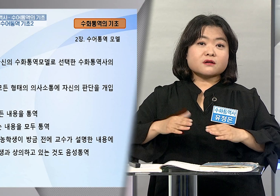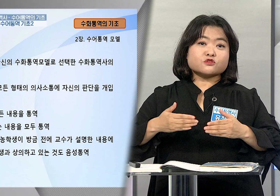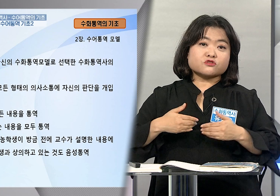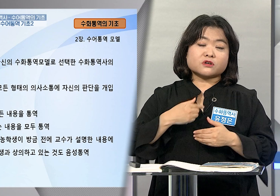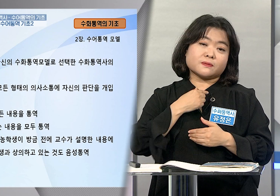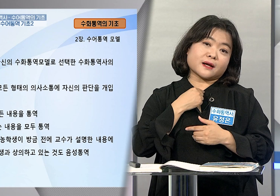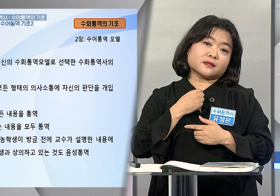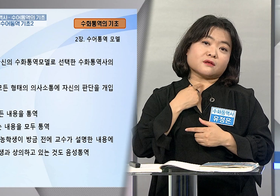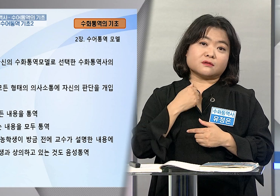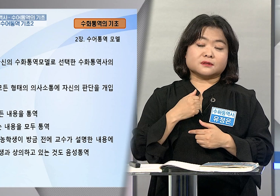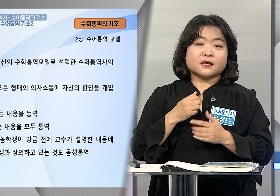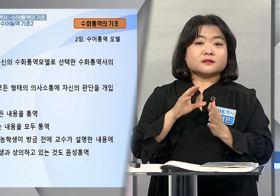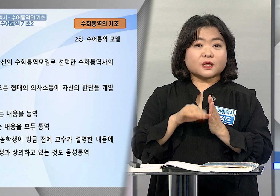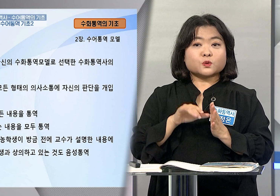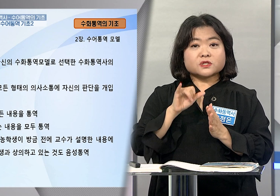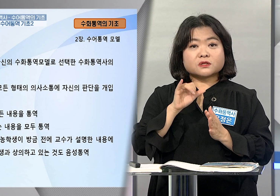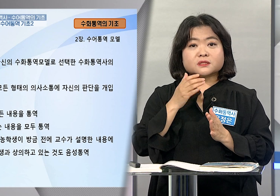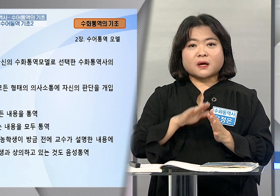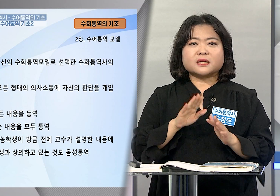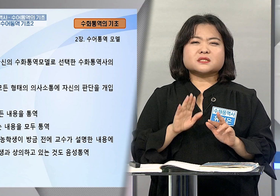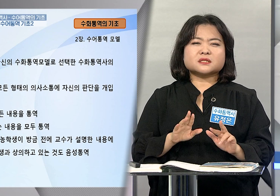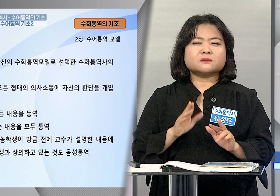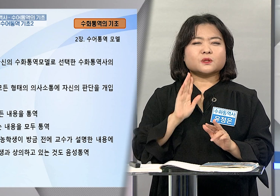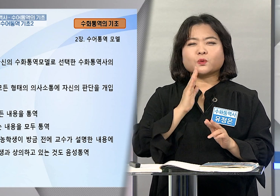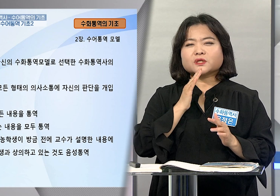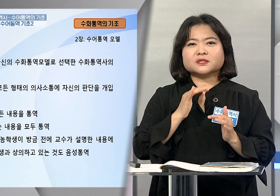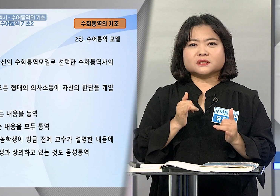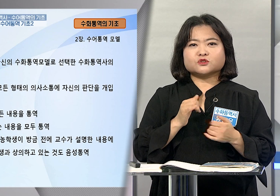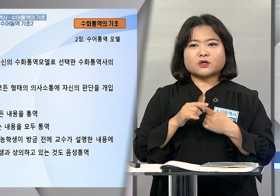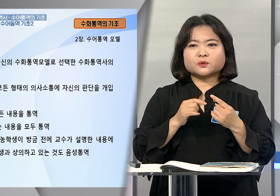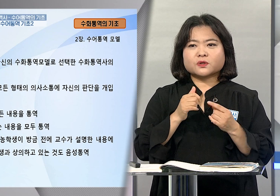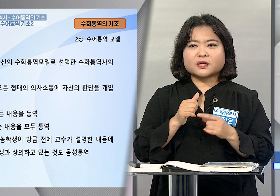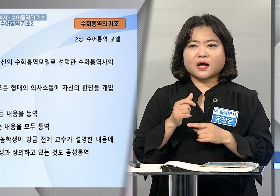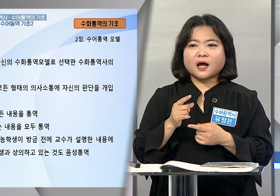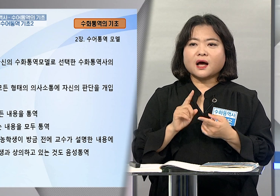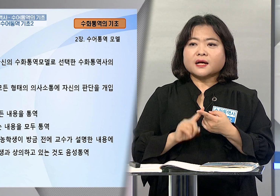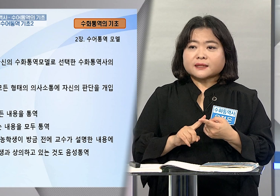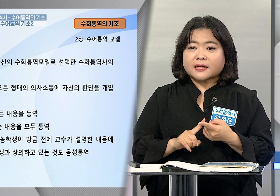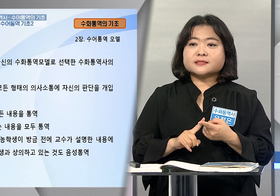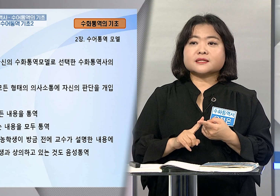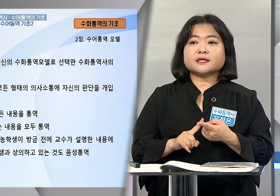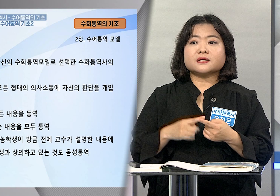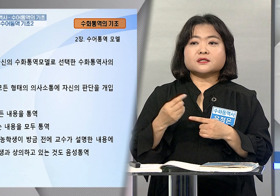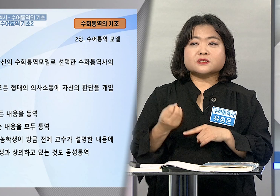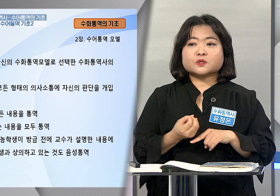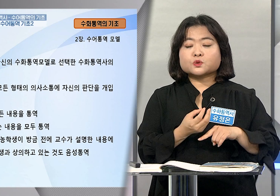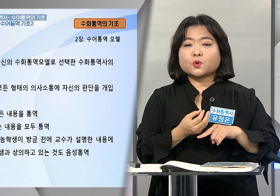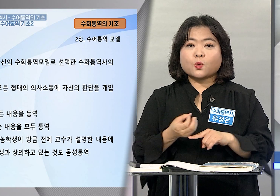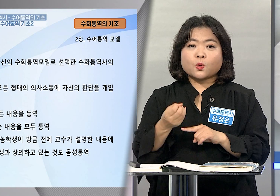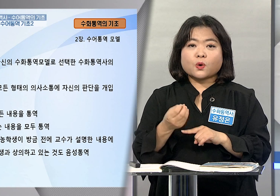해결해주는 걸 바랬던 때도 있었지만 지금의 농인들은 수화통역사가 단지